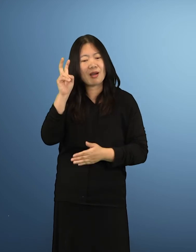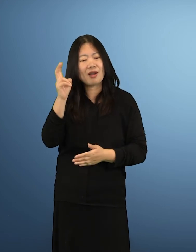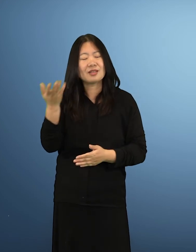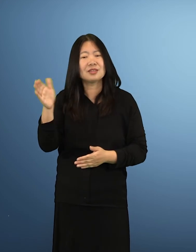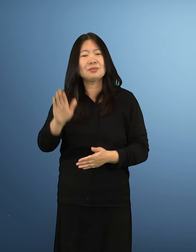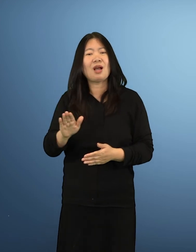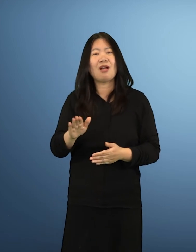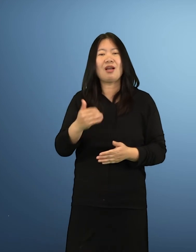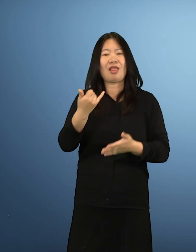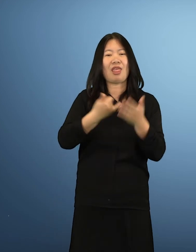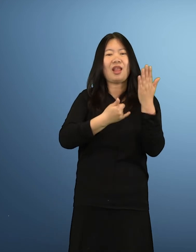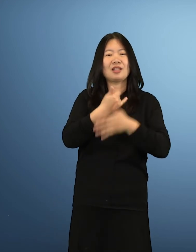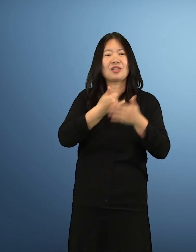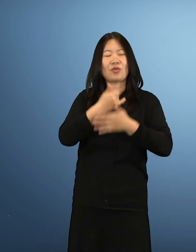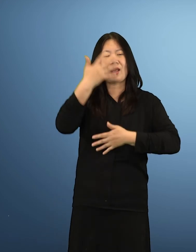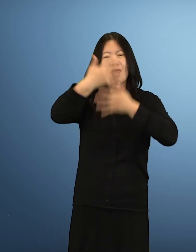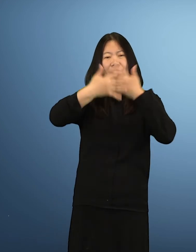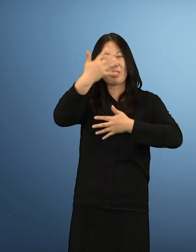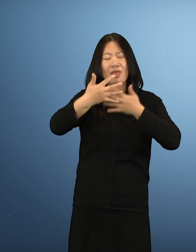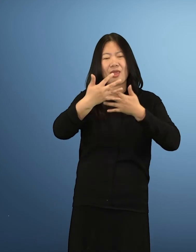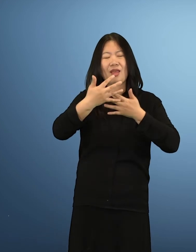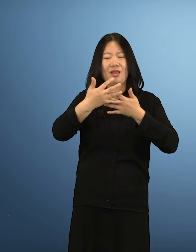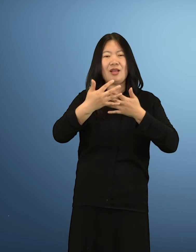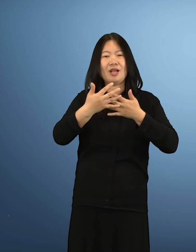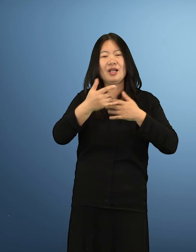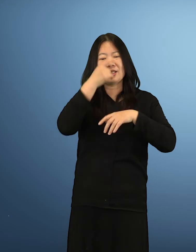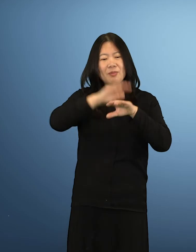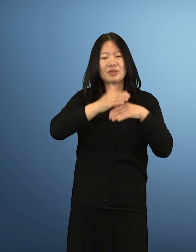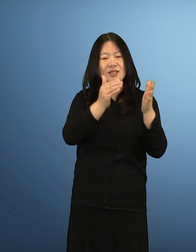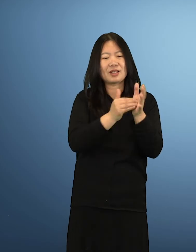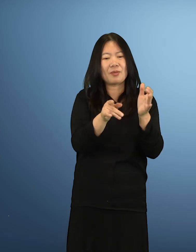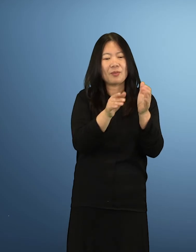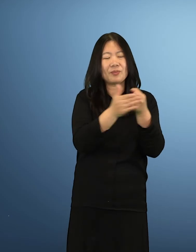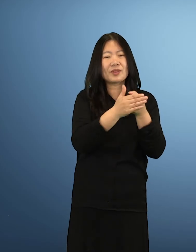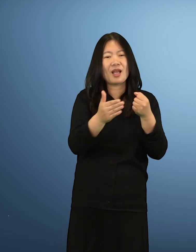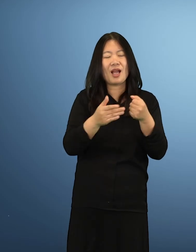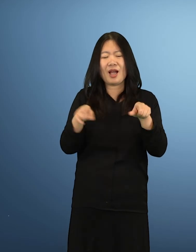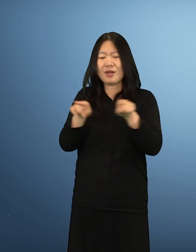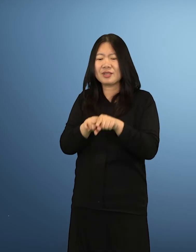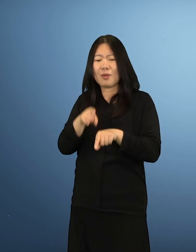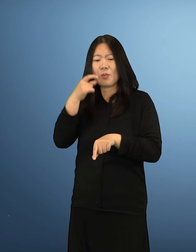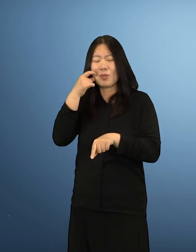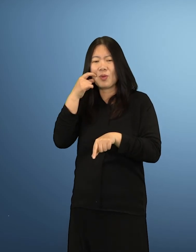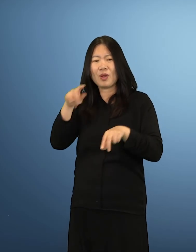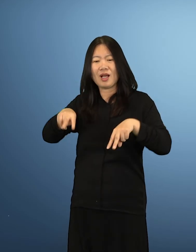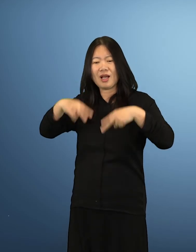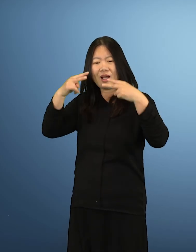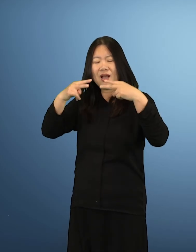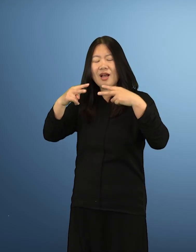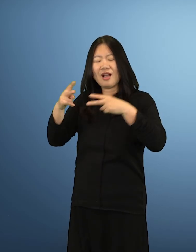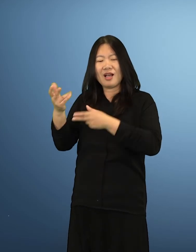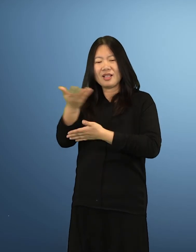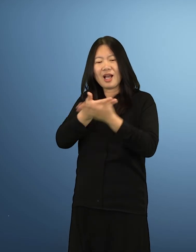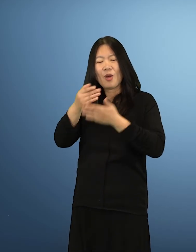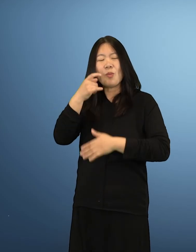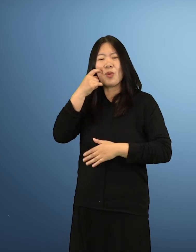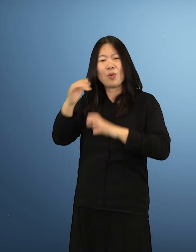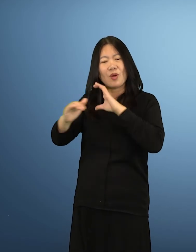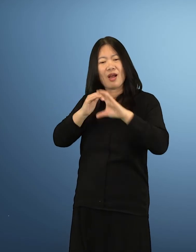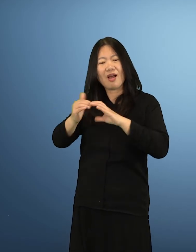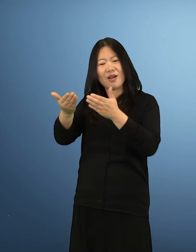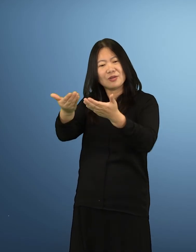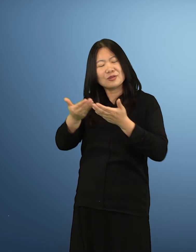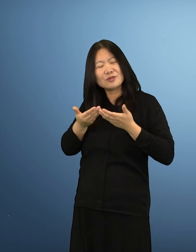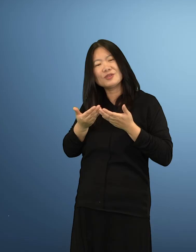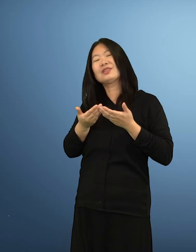이 비대면이다 보니까 함께하지 못하는 그 대면의 커뮤니케이션이 펠로십이